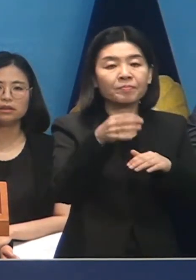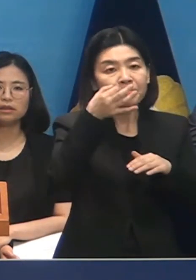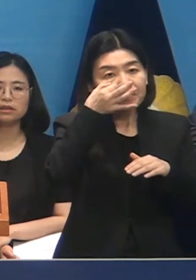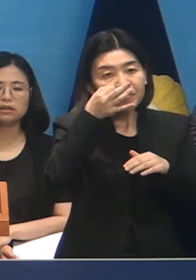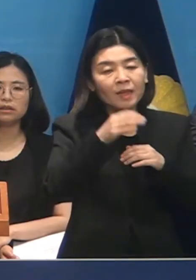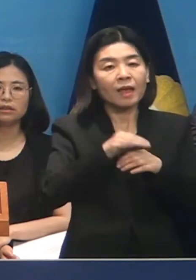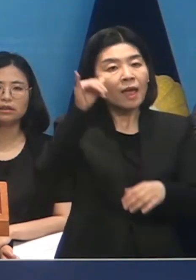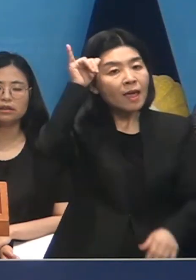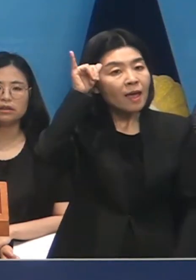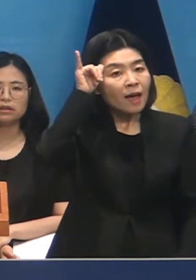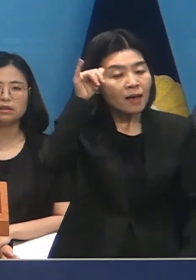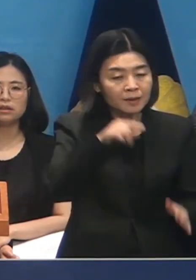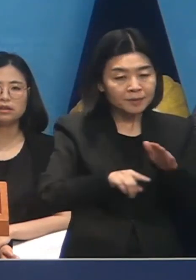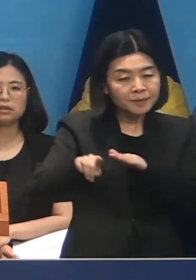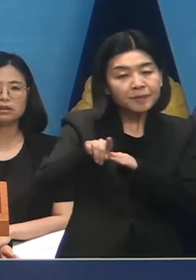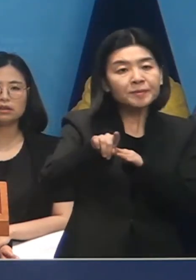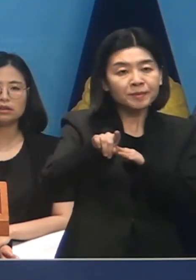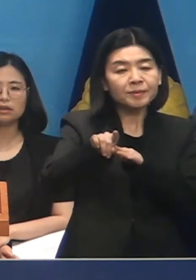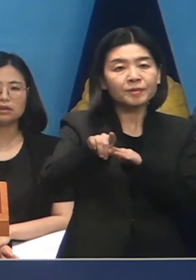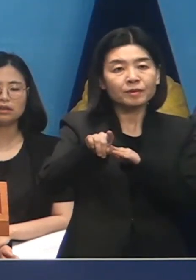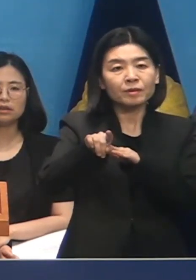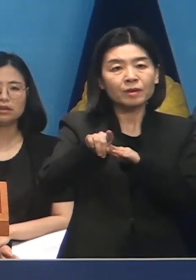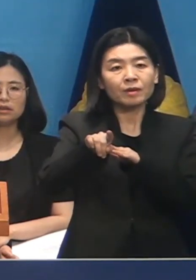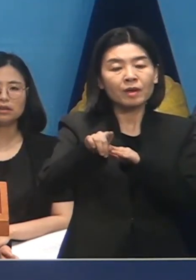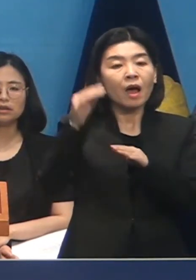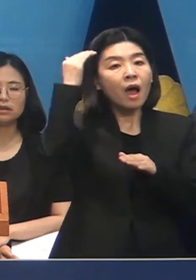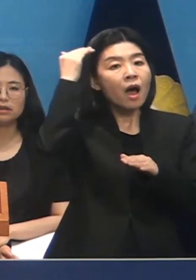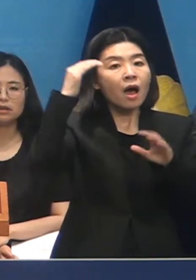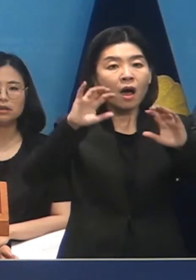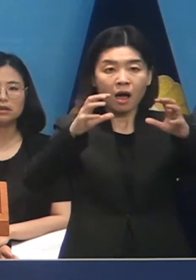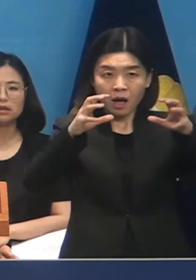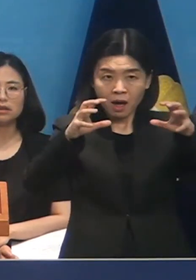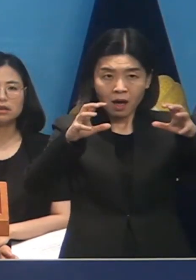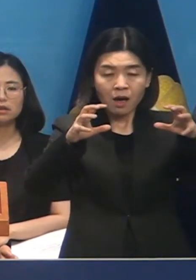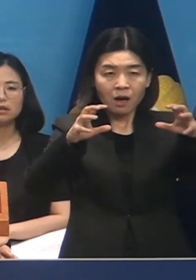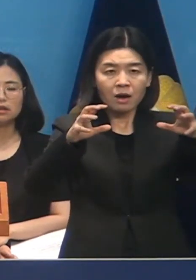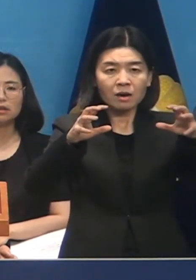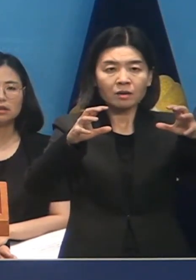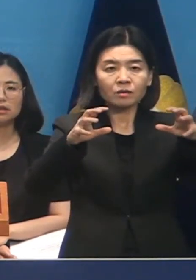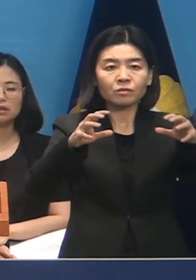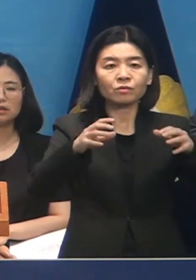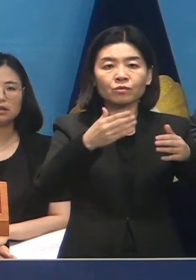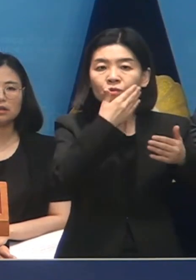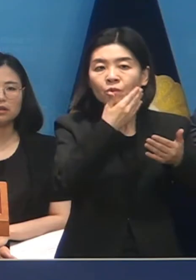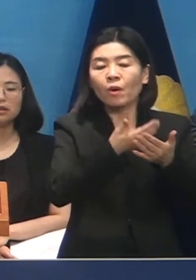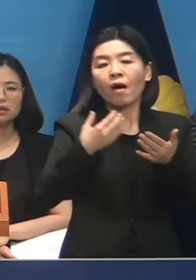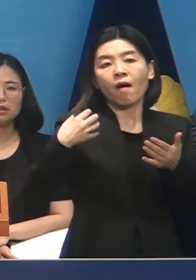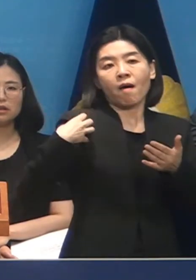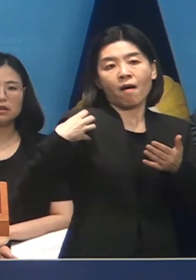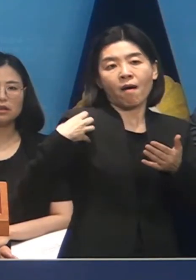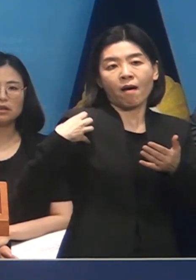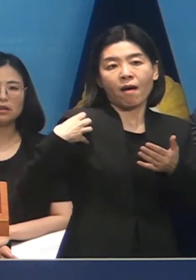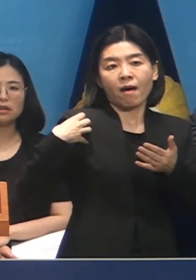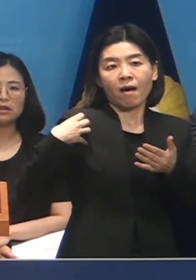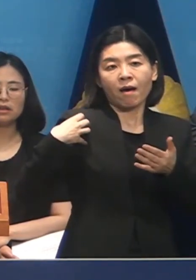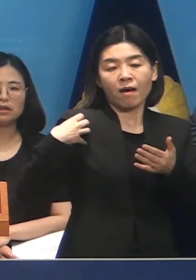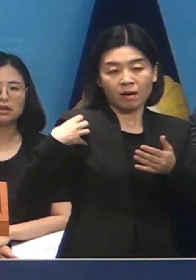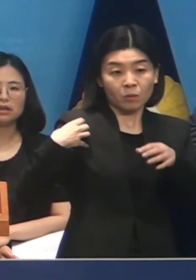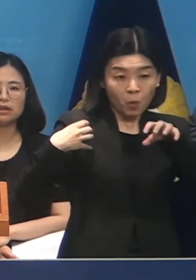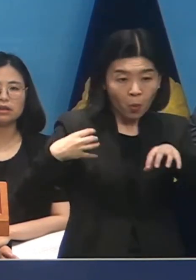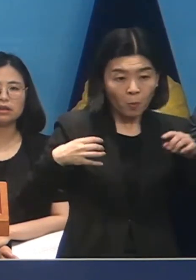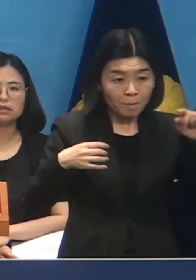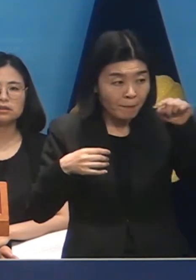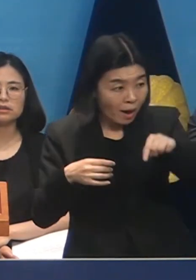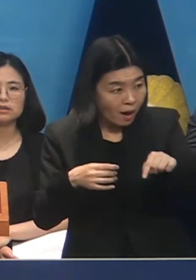아시다시피 AI의 선두주자로 대한민국에 여러 자리를 배경하고 있는데 이 행보야말로